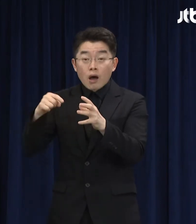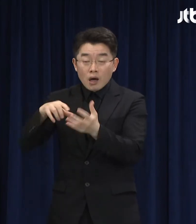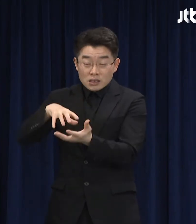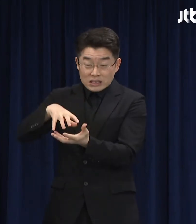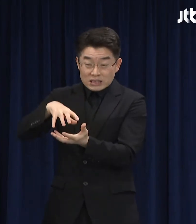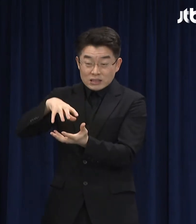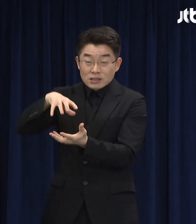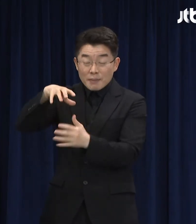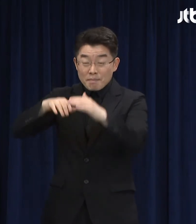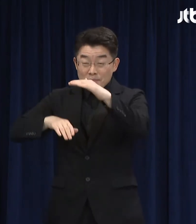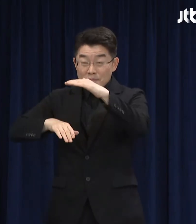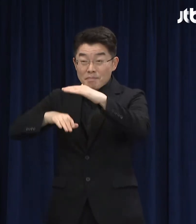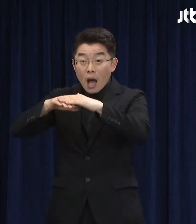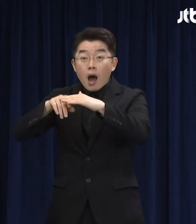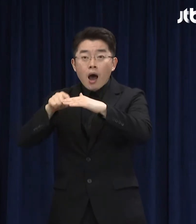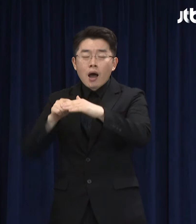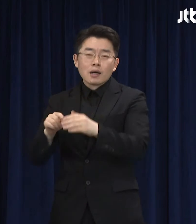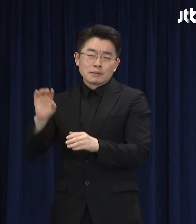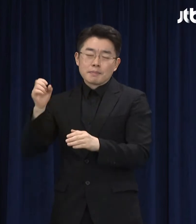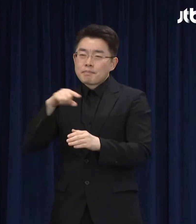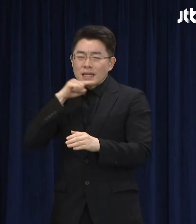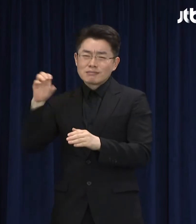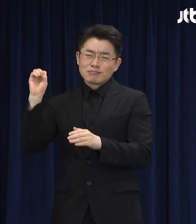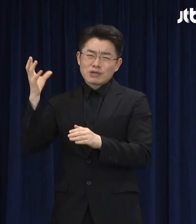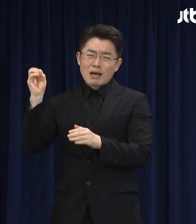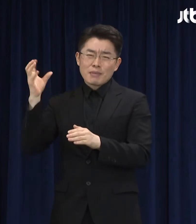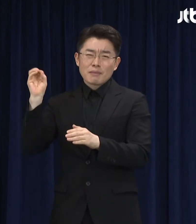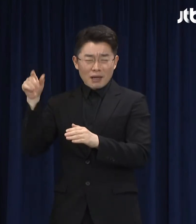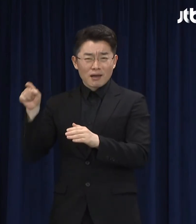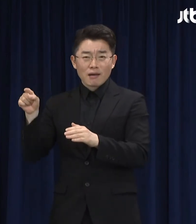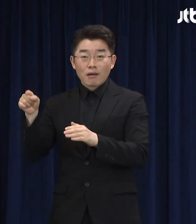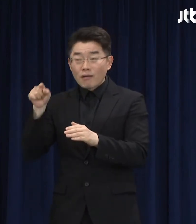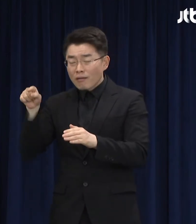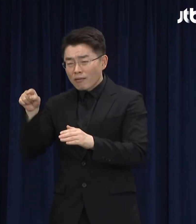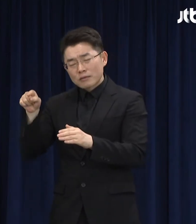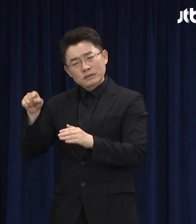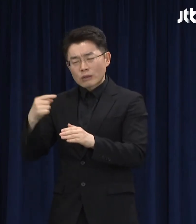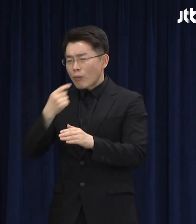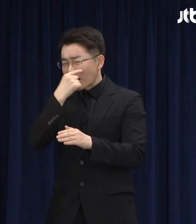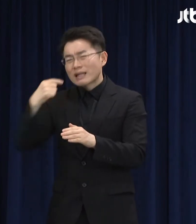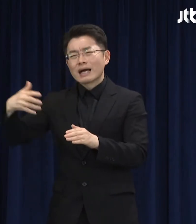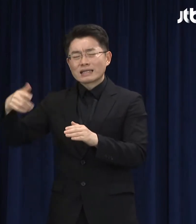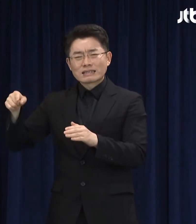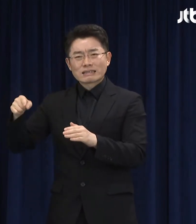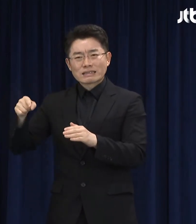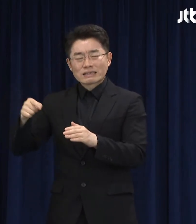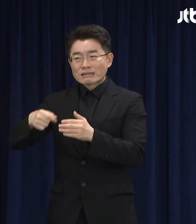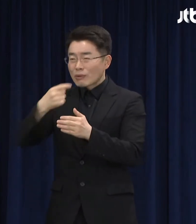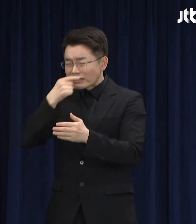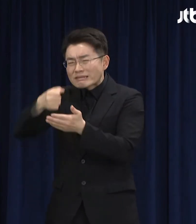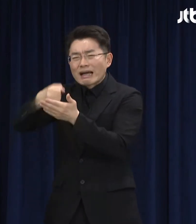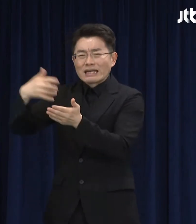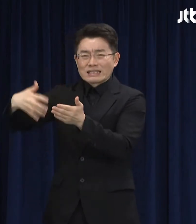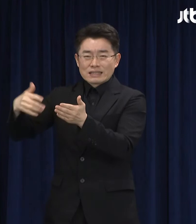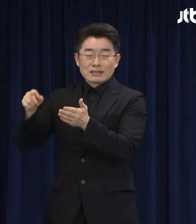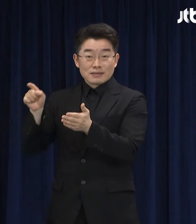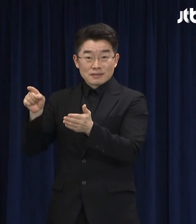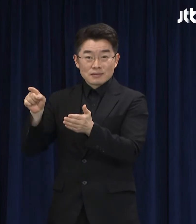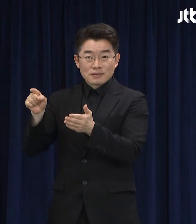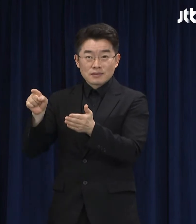울리도록 하는 설정치가 있습니다. 이 부분이 아직 확정이 되지 않았습니다. 그래서 이 부분은 확정이 되는